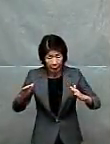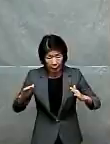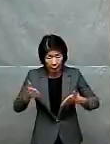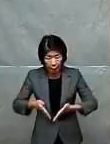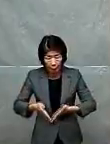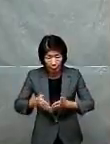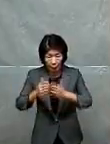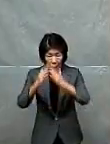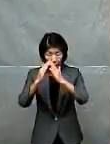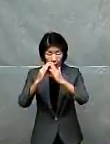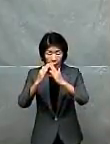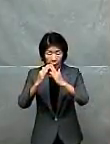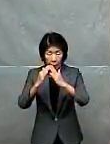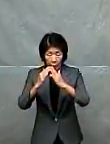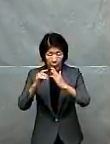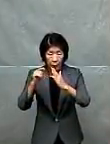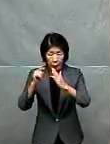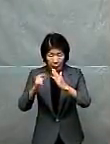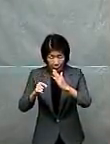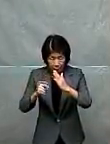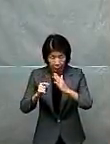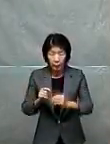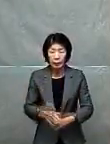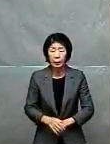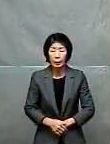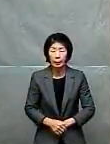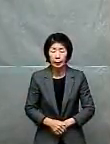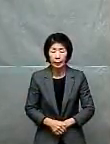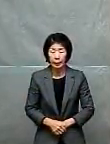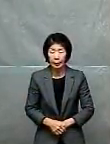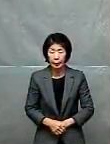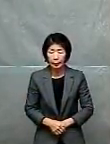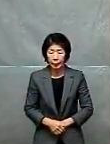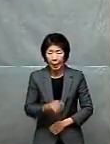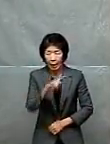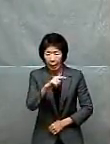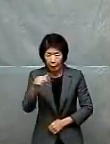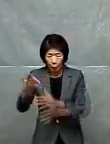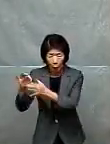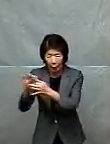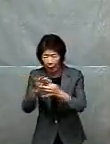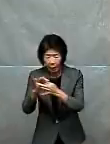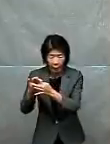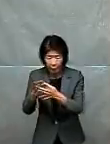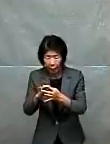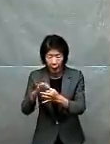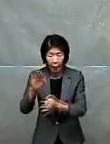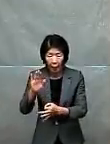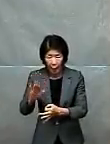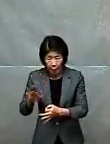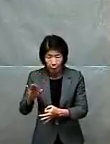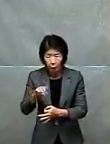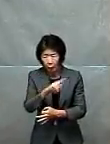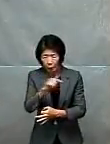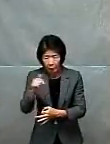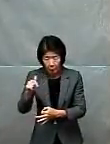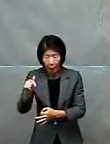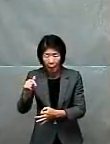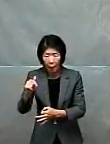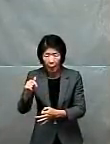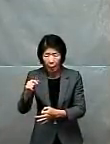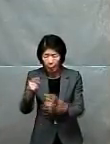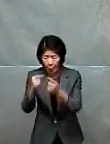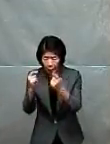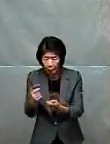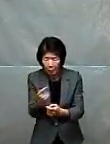設立というようなことでも、いろいろ関わりがあったようにさまざま取り沙汰されて、